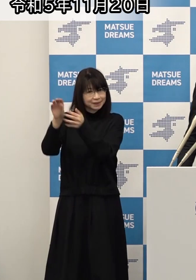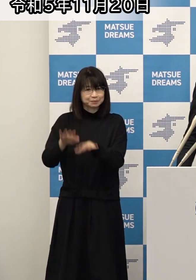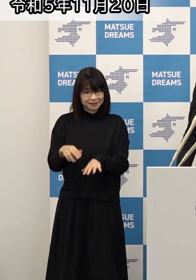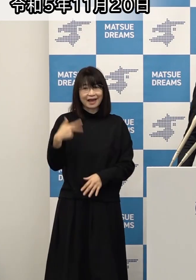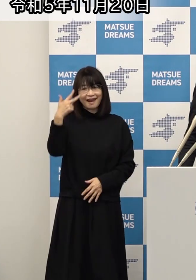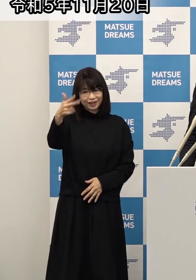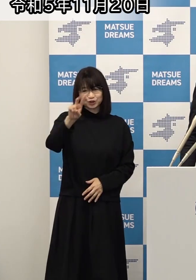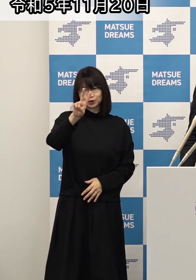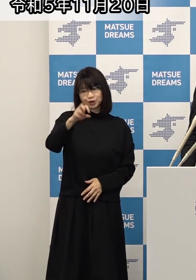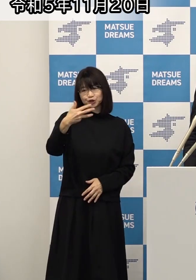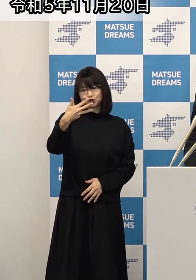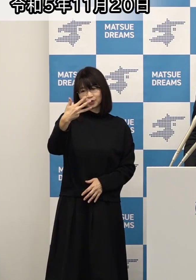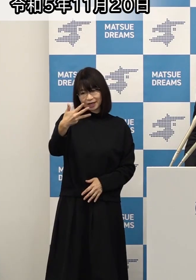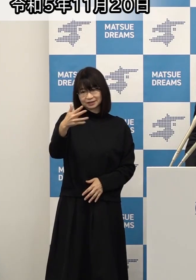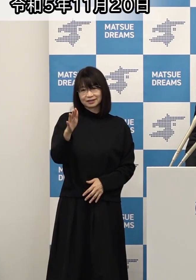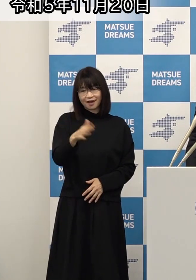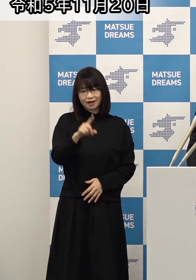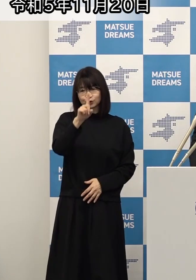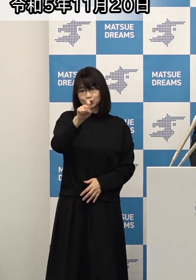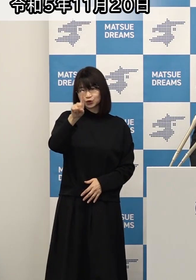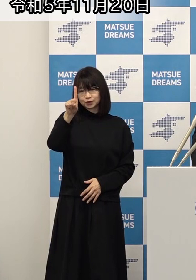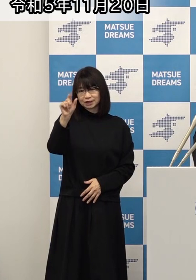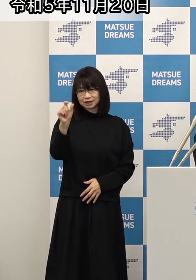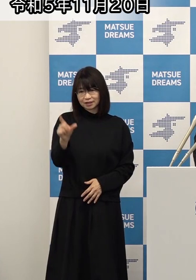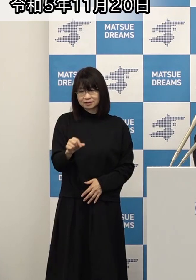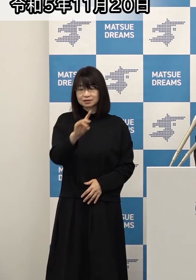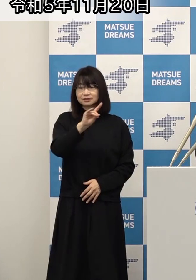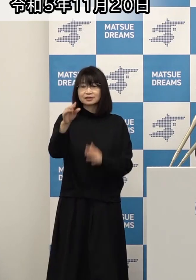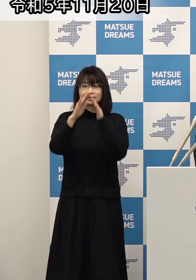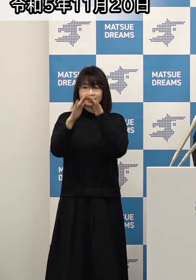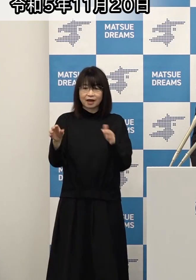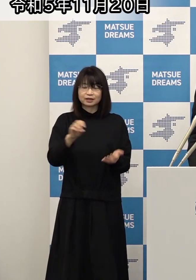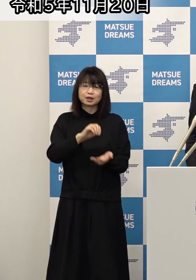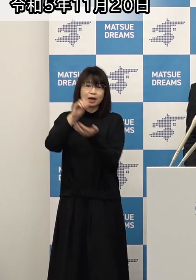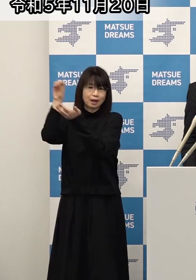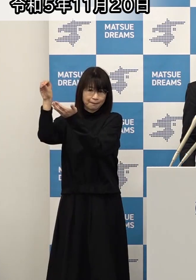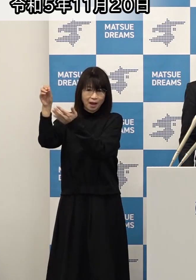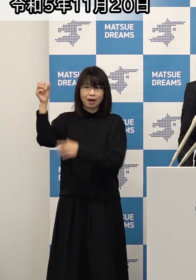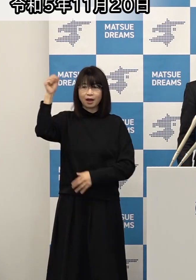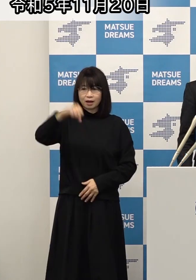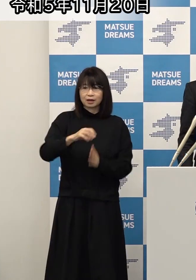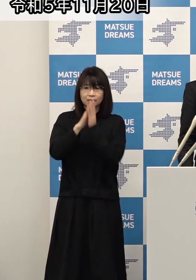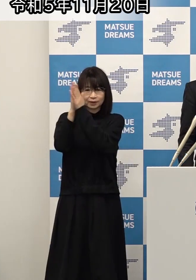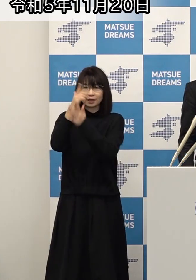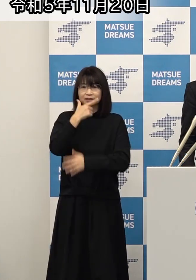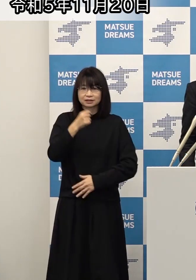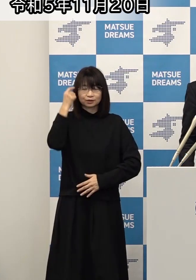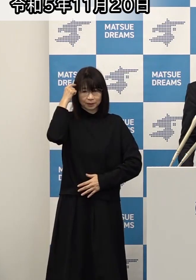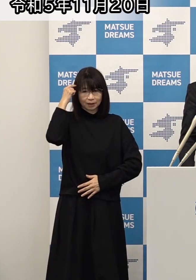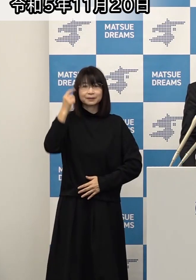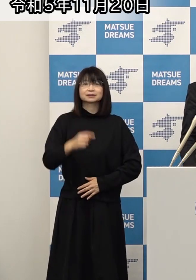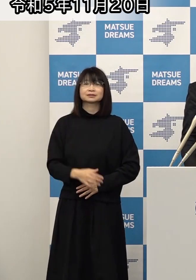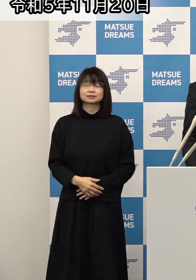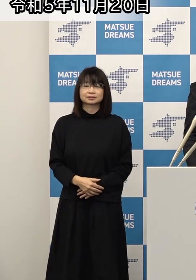来週28日から始まる11月議会に提案をさせていただき、お認めいただきたいと思っているところでございます。